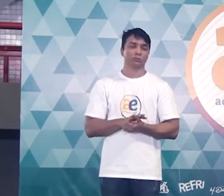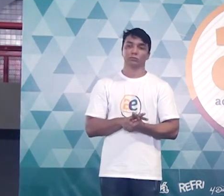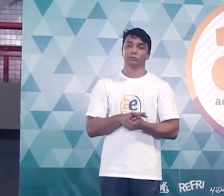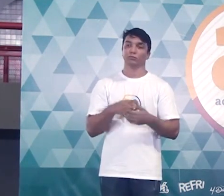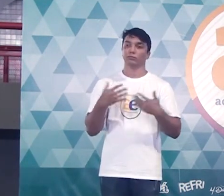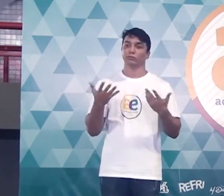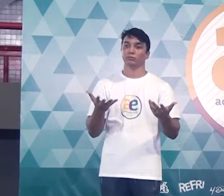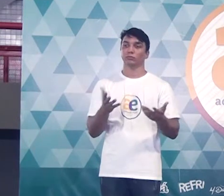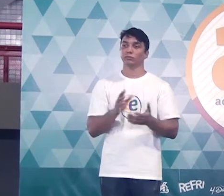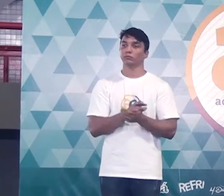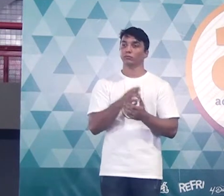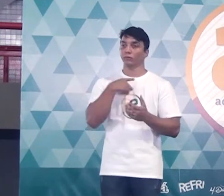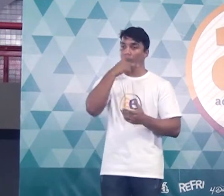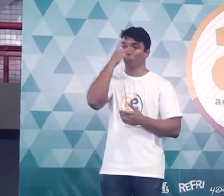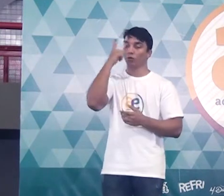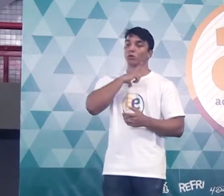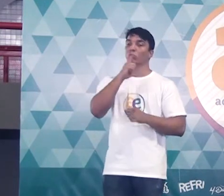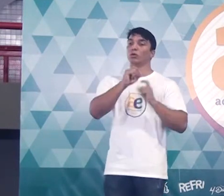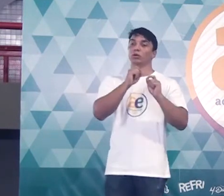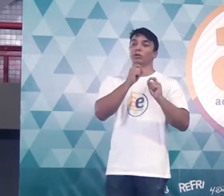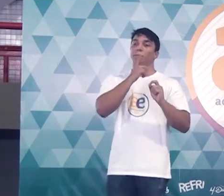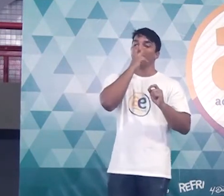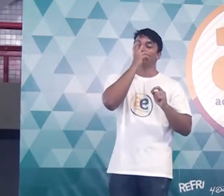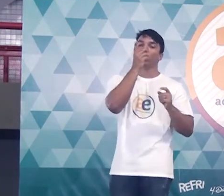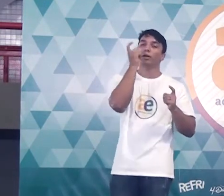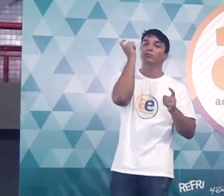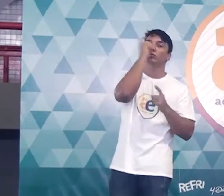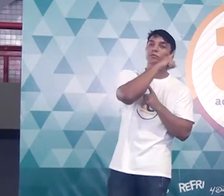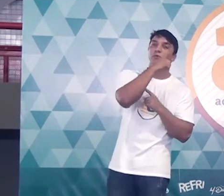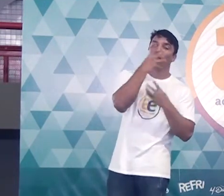Bom, a pessoa que tem dificuldade de